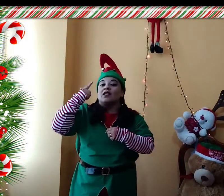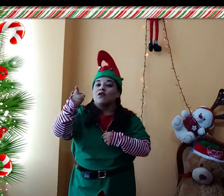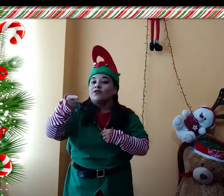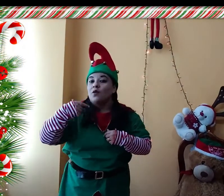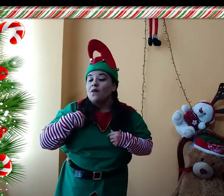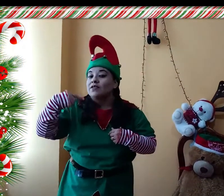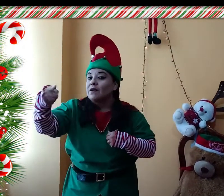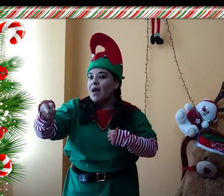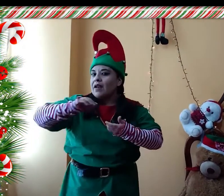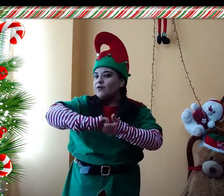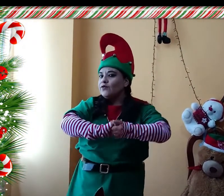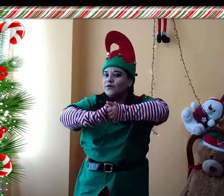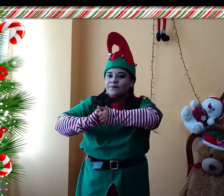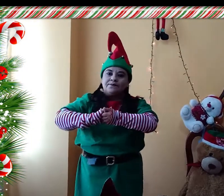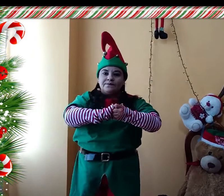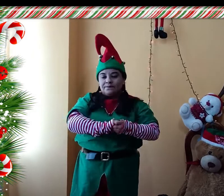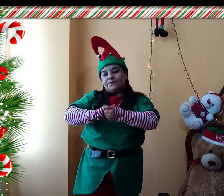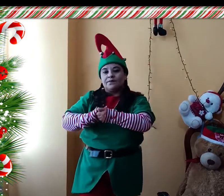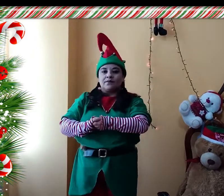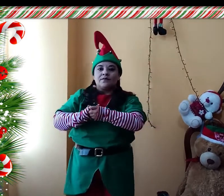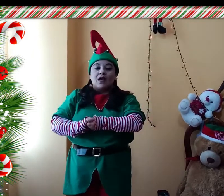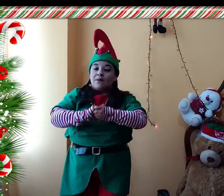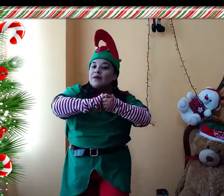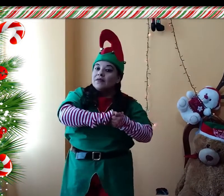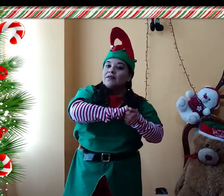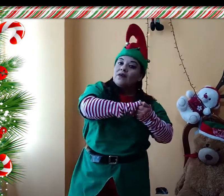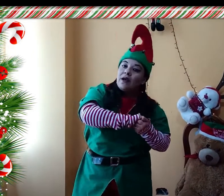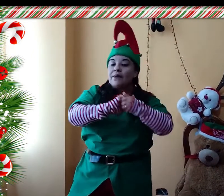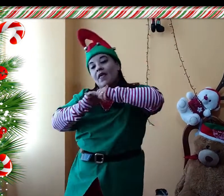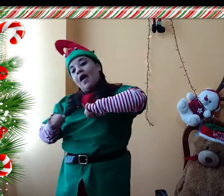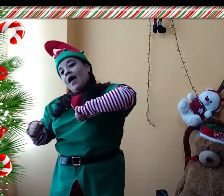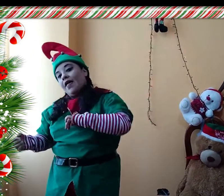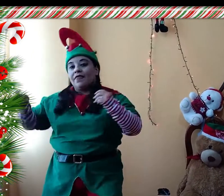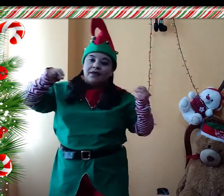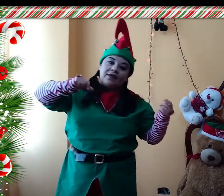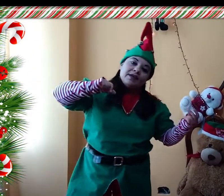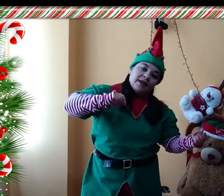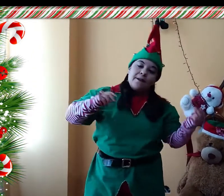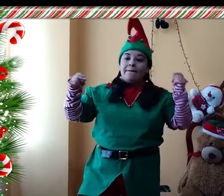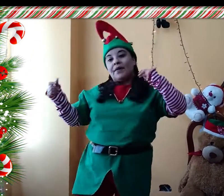que tú y yo somos amigos, aún no siendo Navidad.